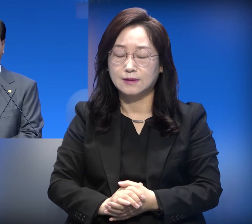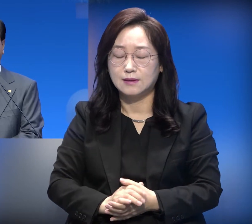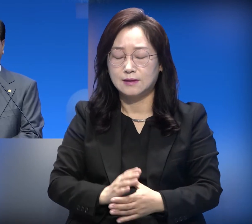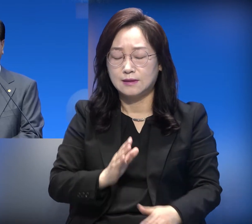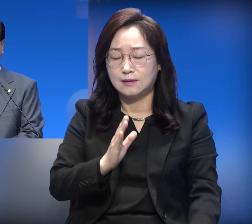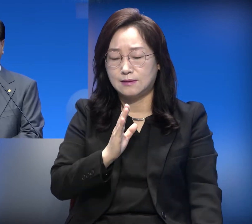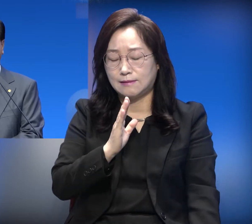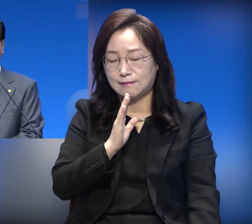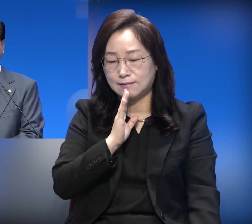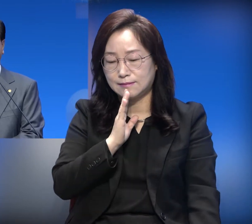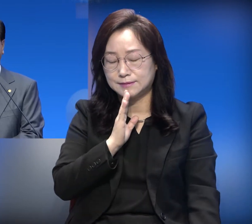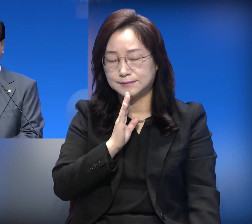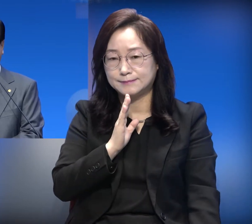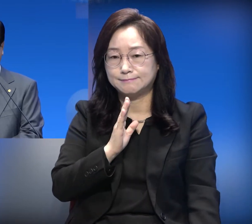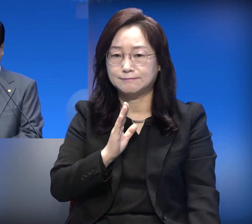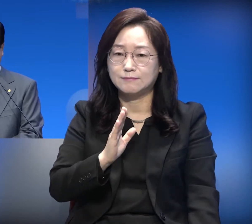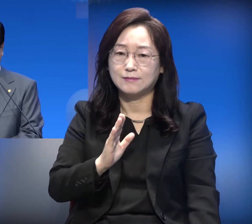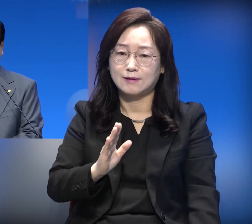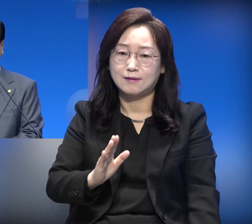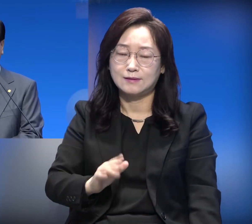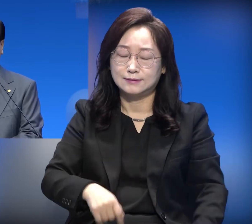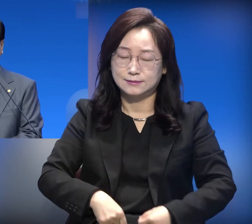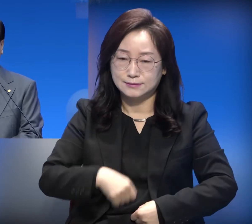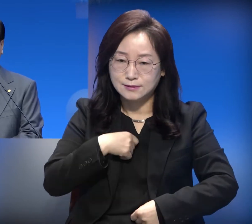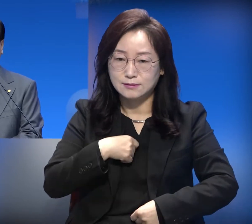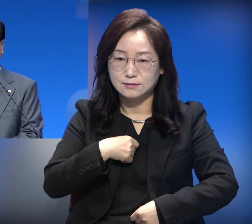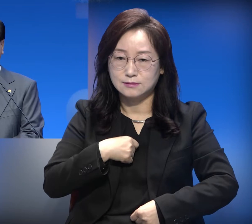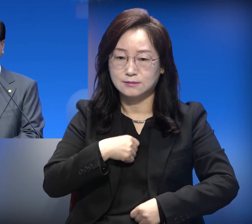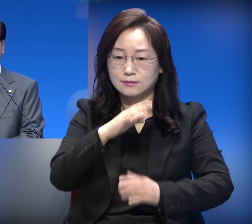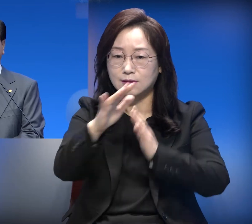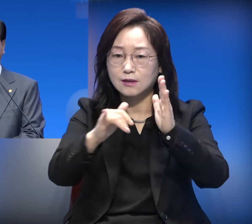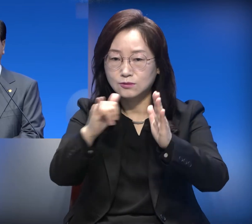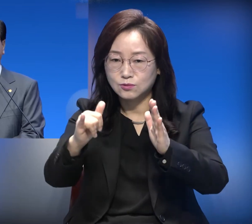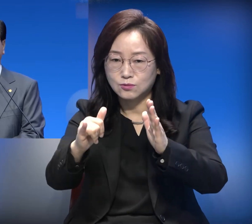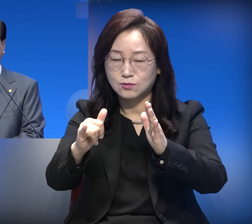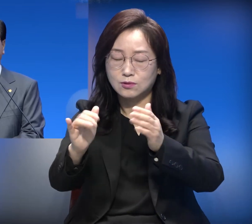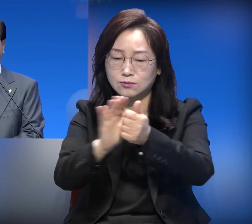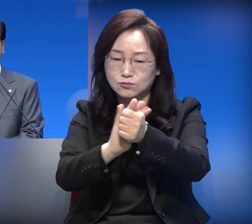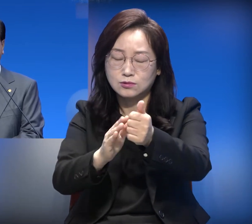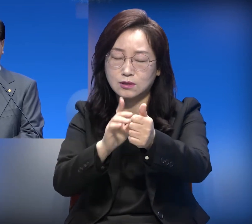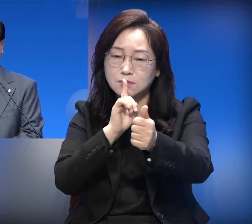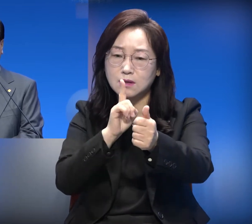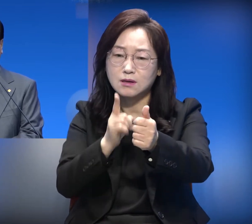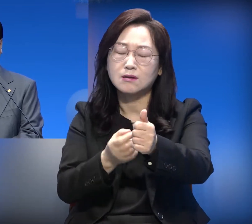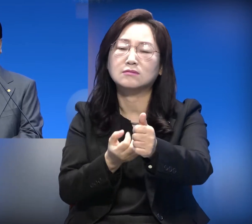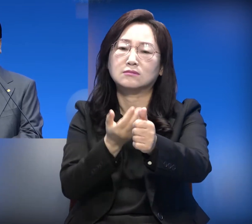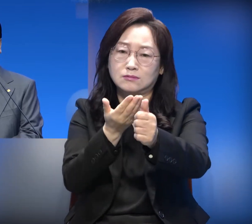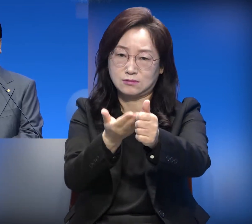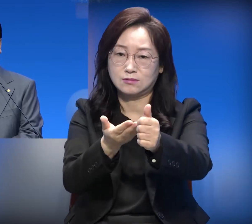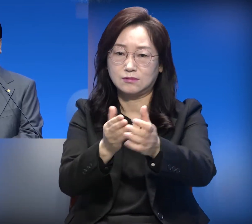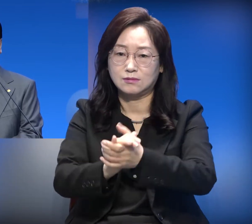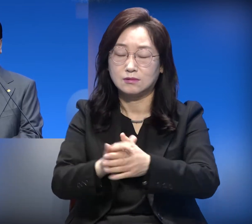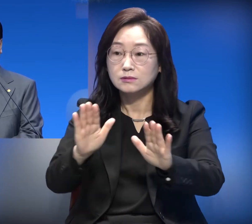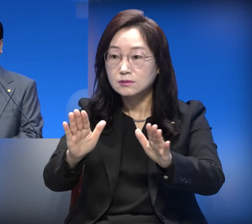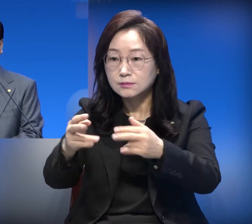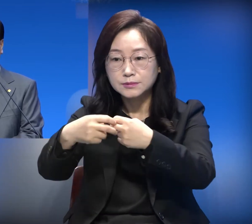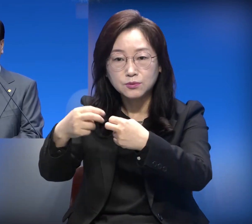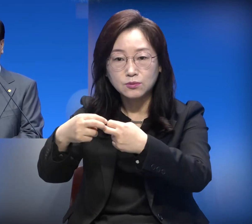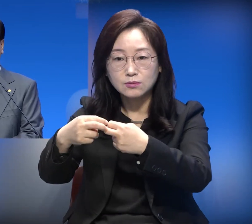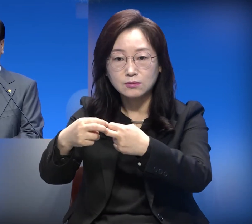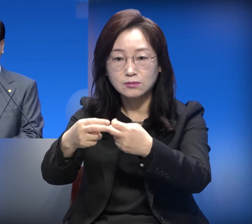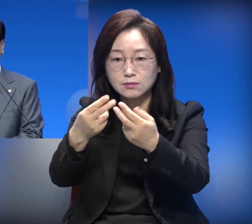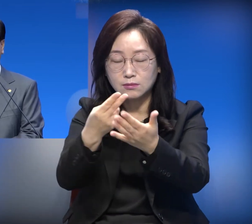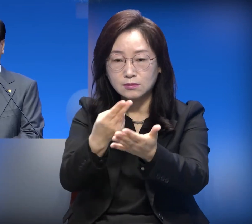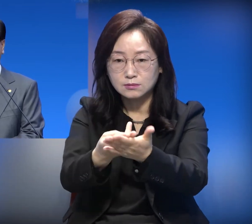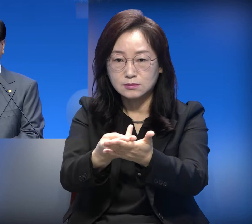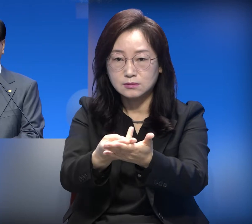삼가 유가족들에게 깊은 위로의 말씀을 전하고 또 지금 병원에 있는 많은